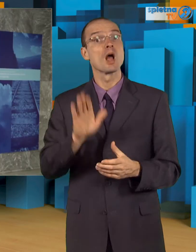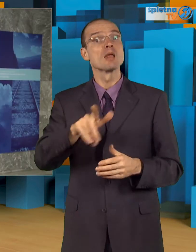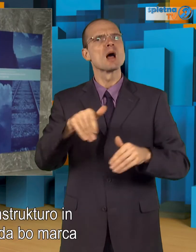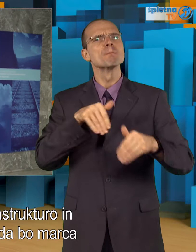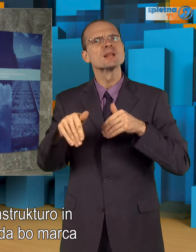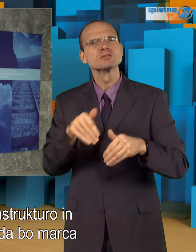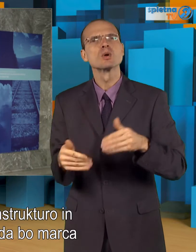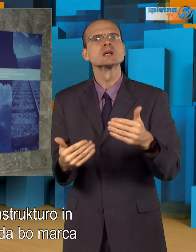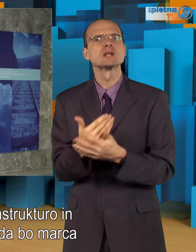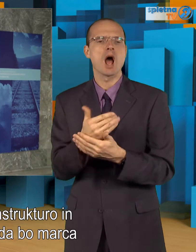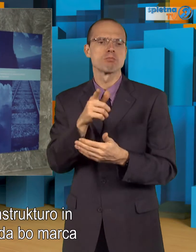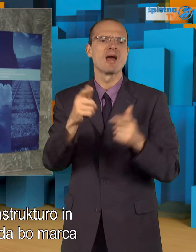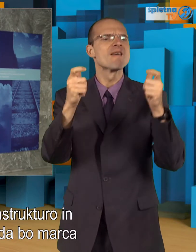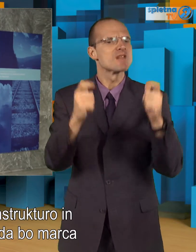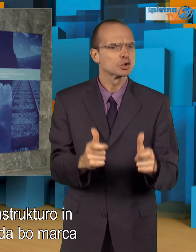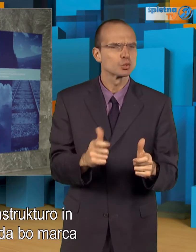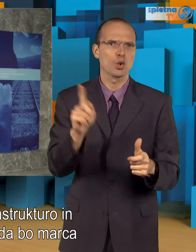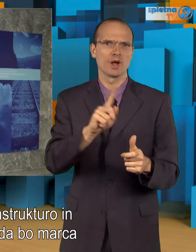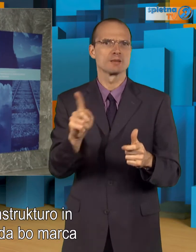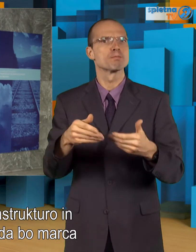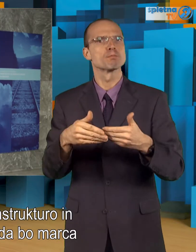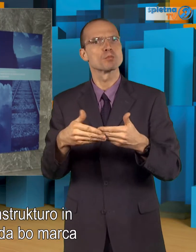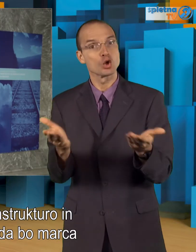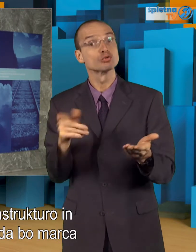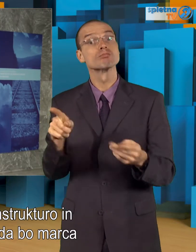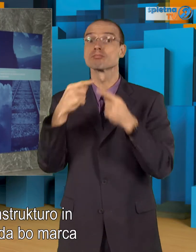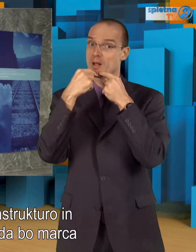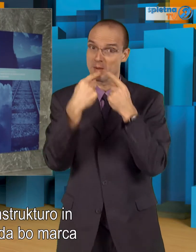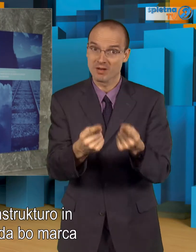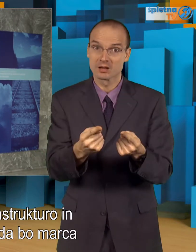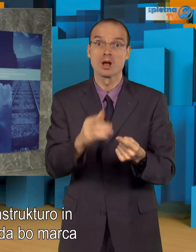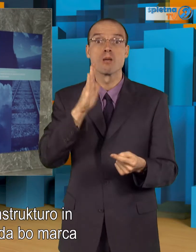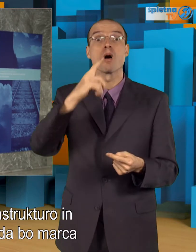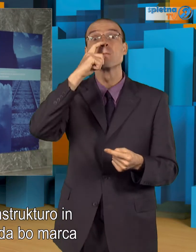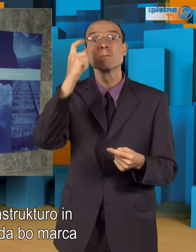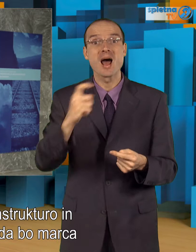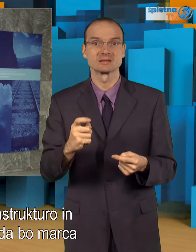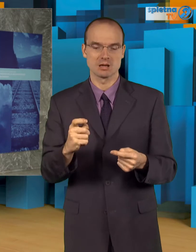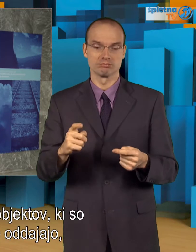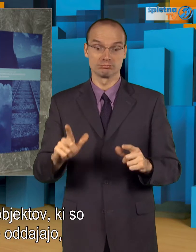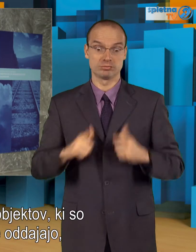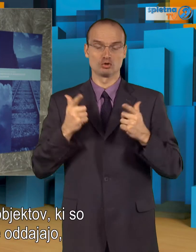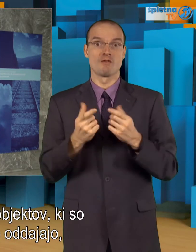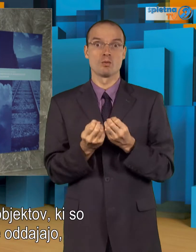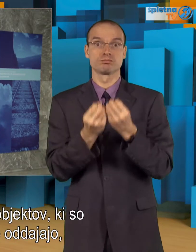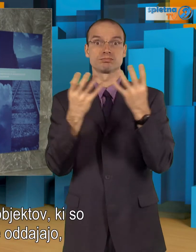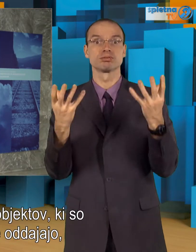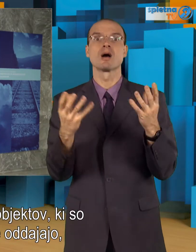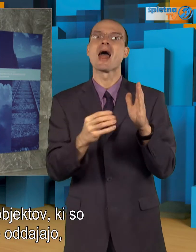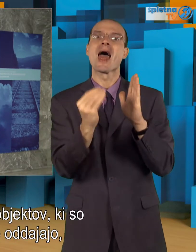Na Ministrstvu za infrastrukturo in prostor napovedujejo, da bo marca zaživel spletni register objektov, ki so naprodaj oziroma